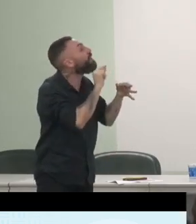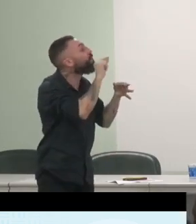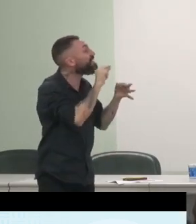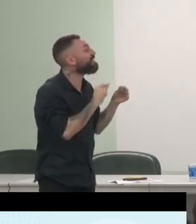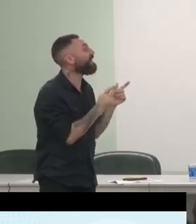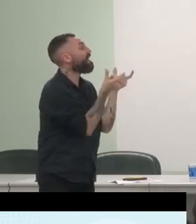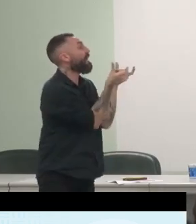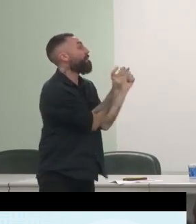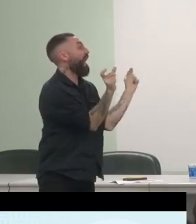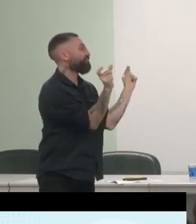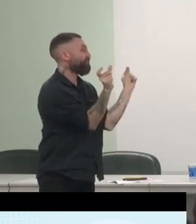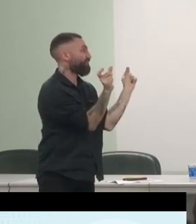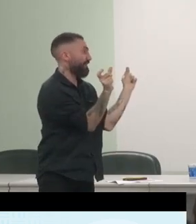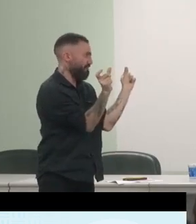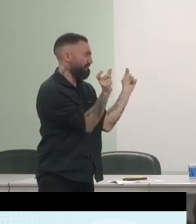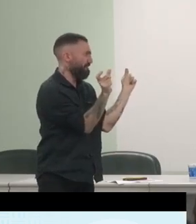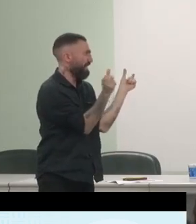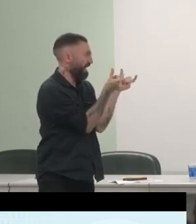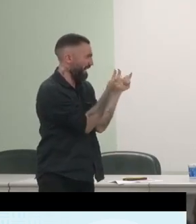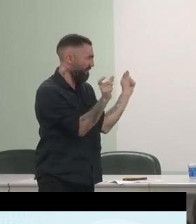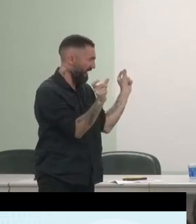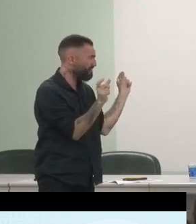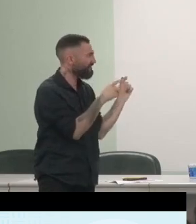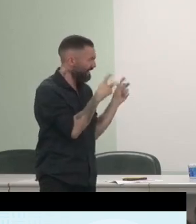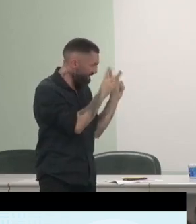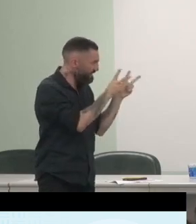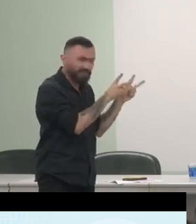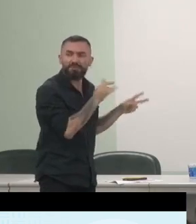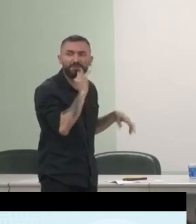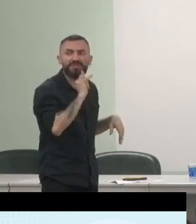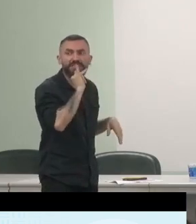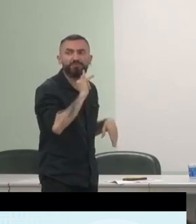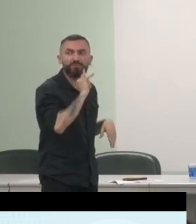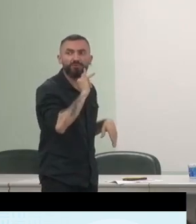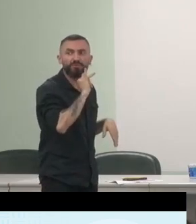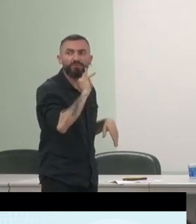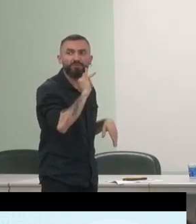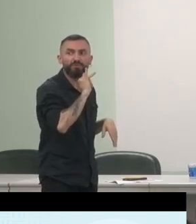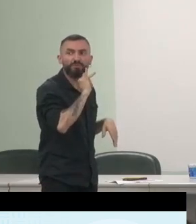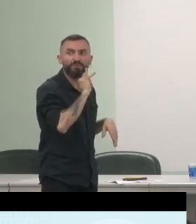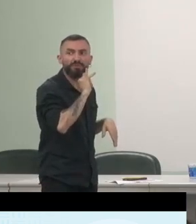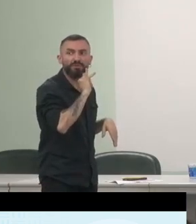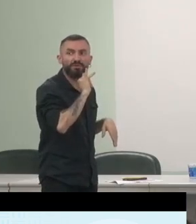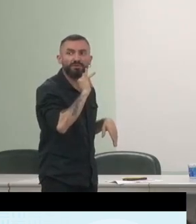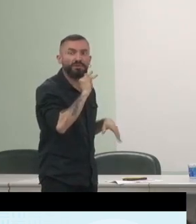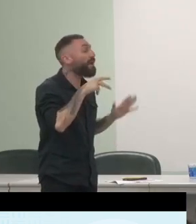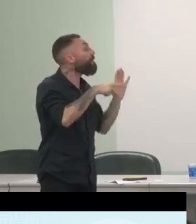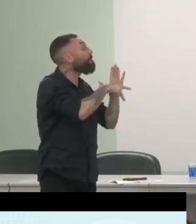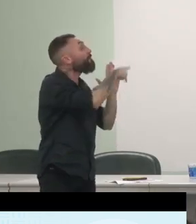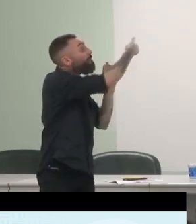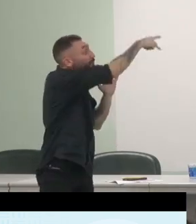observou alguma tendência desse gênero? Você observou alguma tendência desse gênero ou foi só um acaso na escolha dos